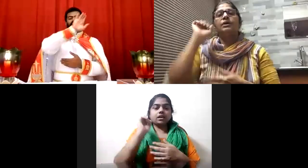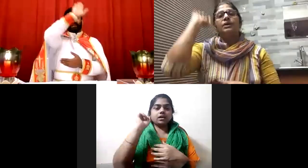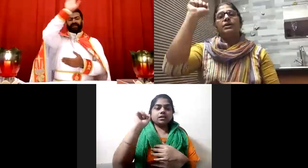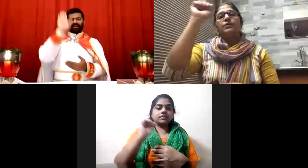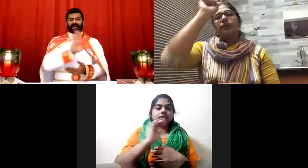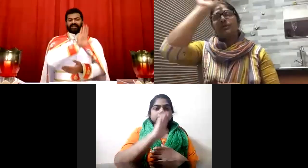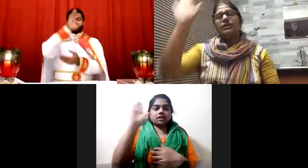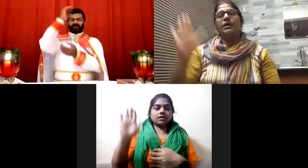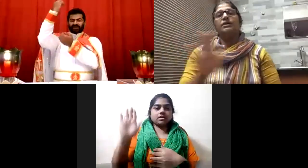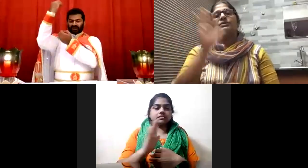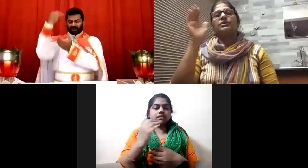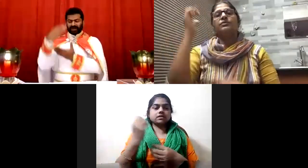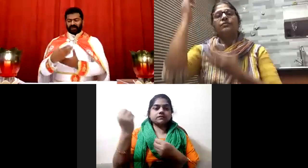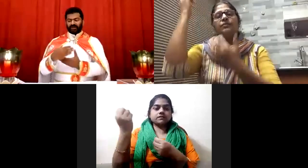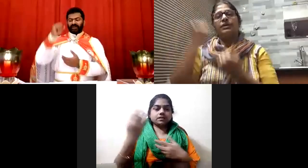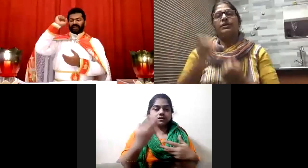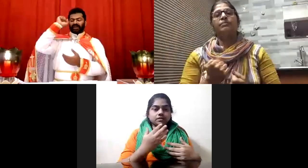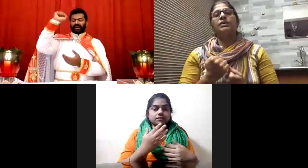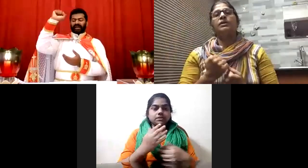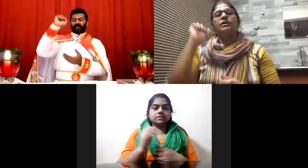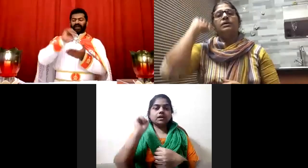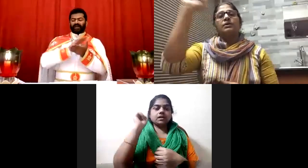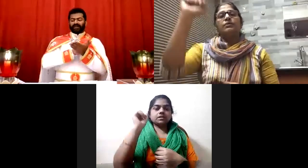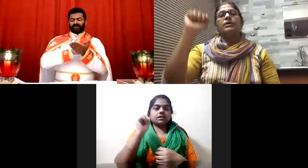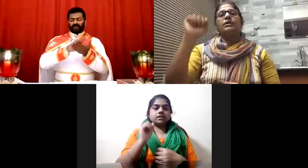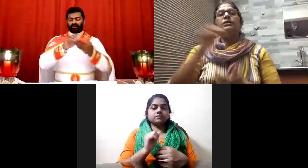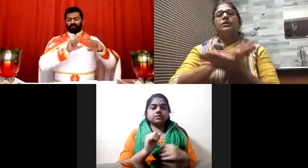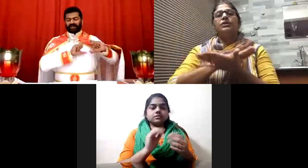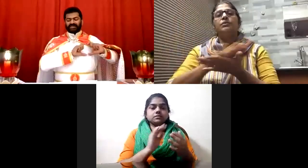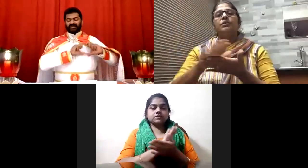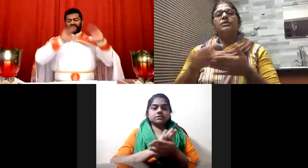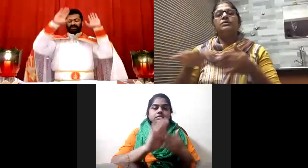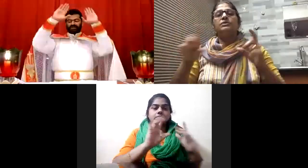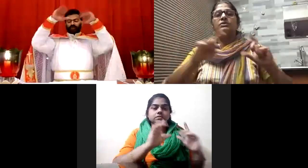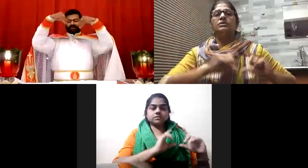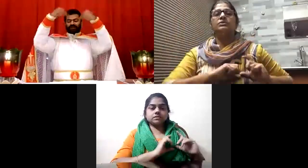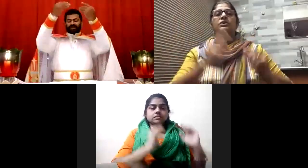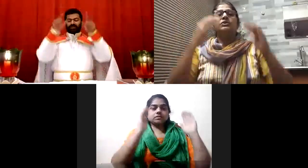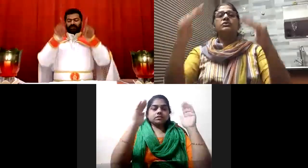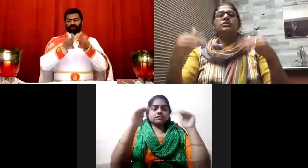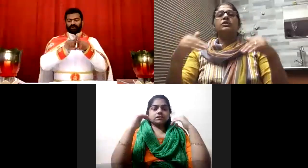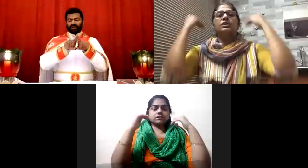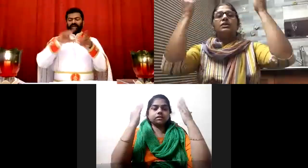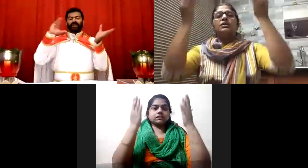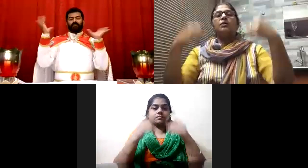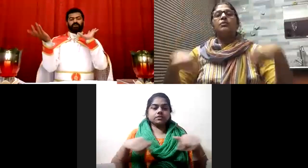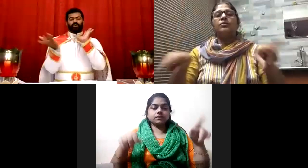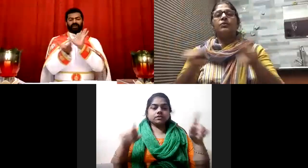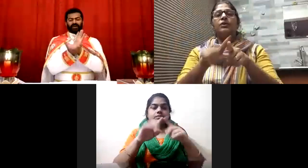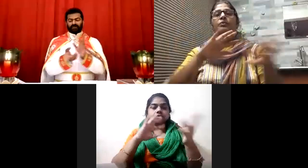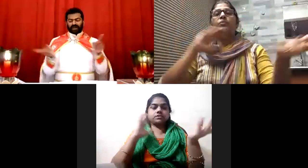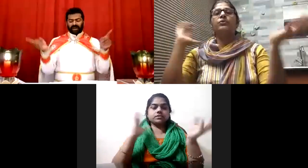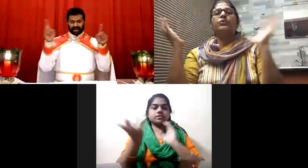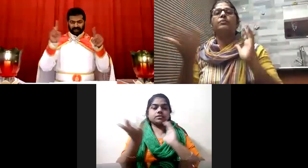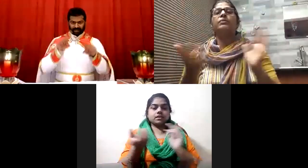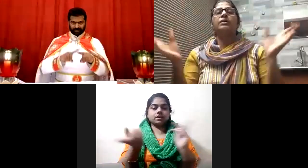അങ്ങയുടെ രാജ്യം വരണമേ, അങ്ങയുടെ തിരു മനസ്സ് സ്വർഗത്തിലെ പോലെ